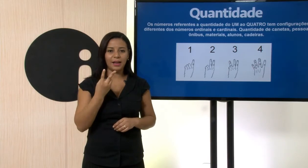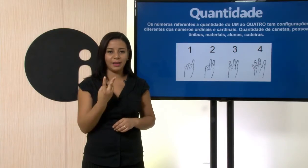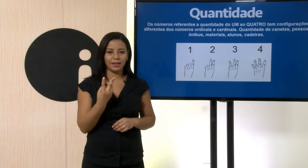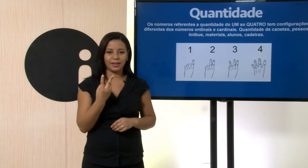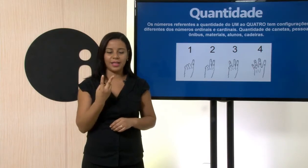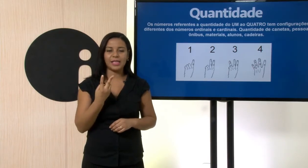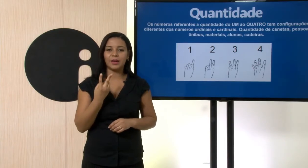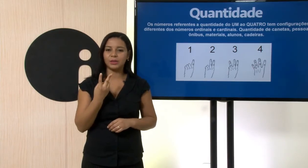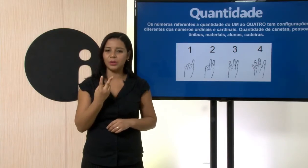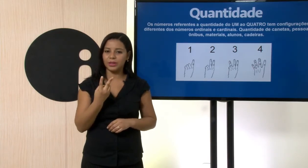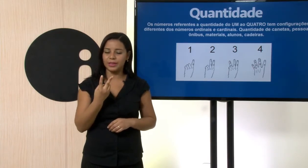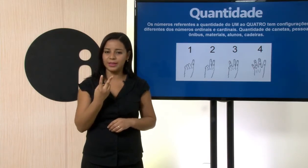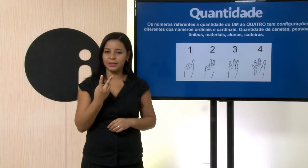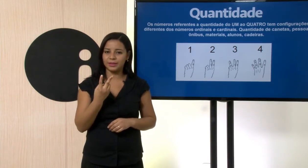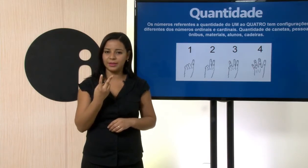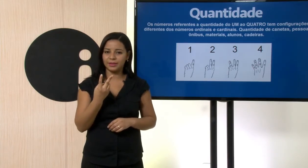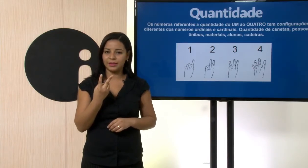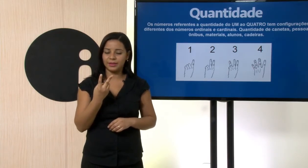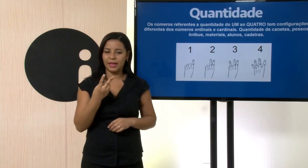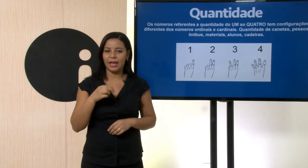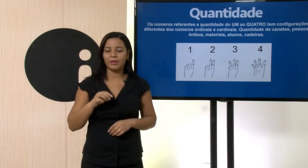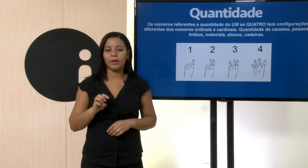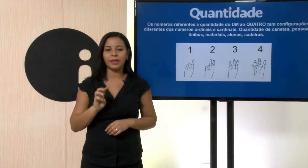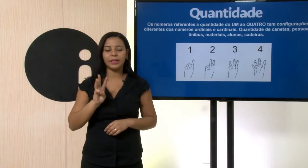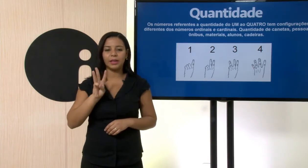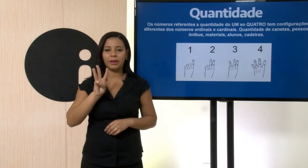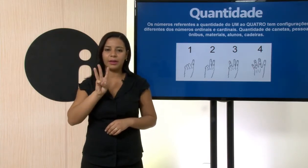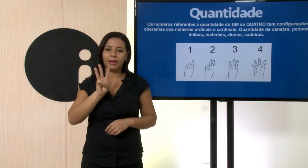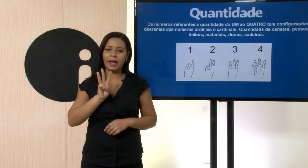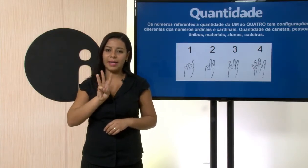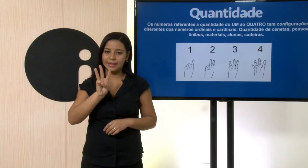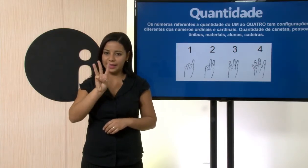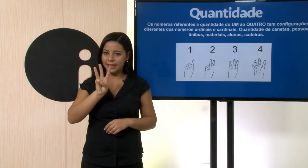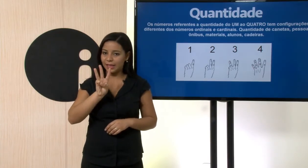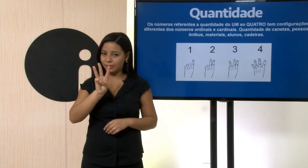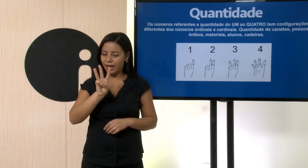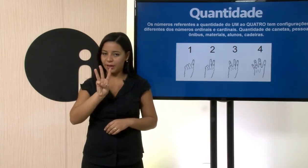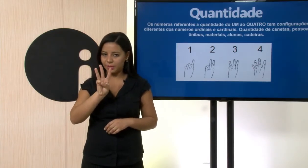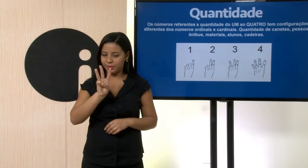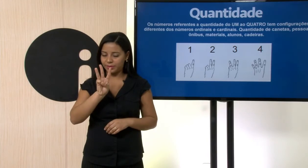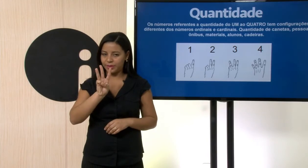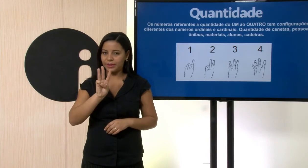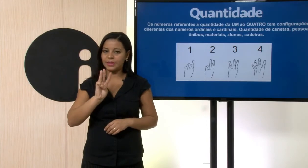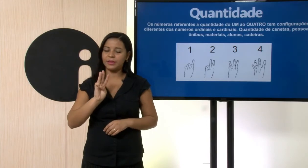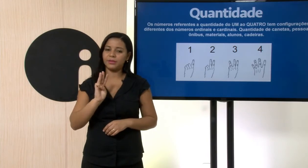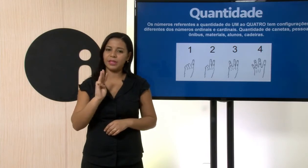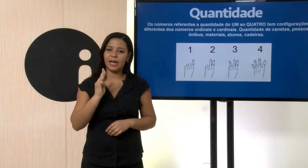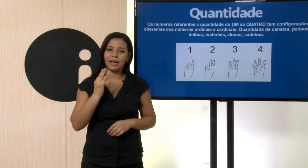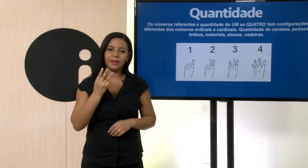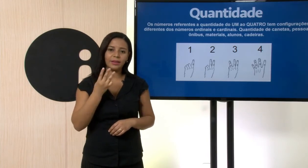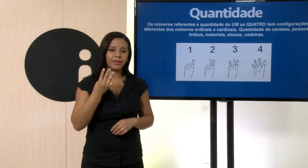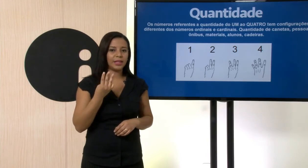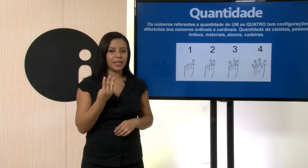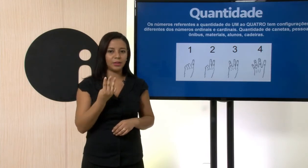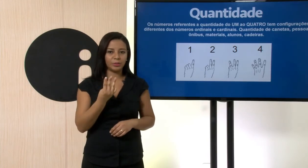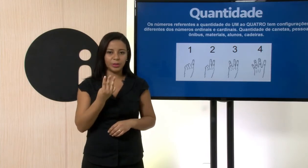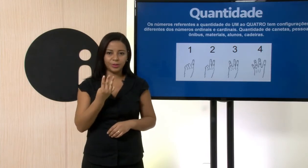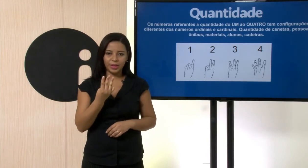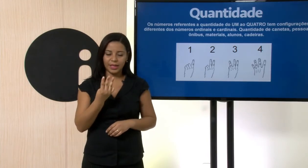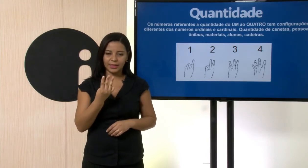virar, ele é o 2. É igual aqui, ó. Assim, ele é o W. Se eu virar, ele é o número